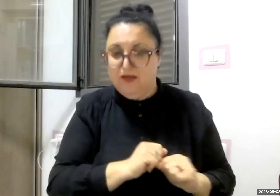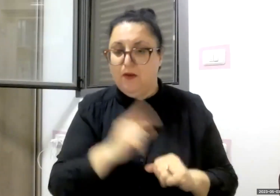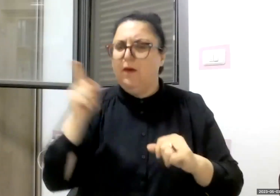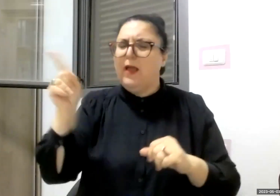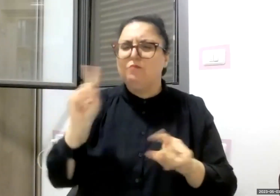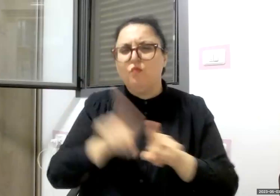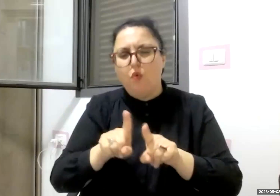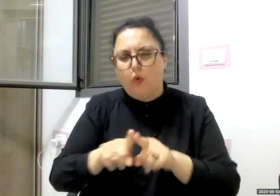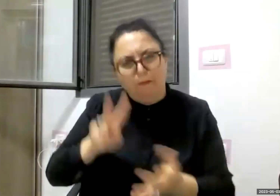כמחלה,